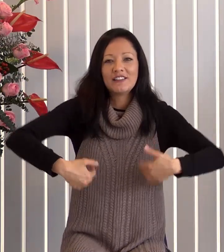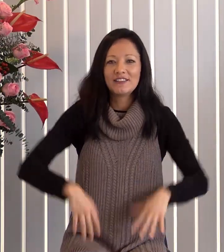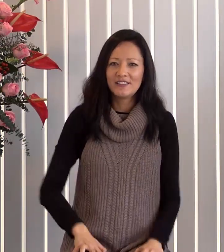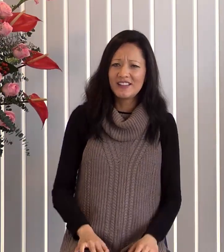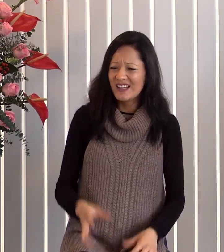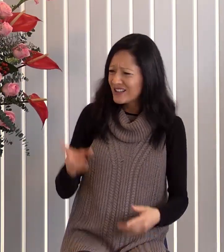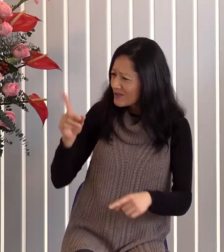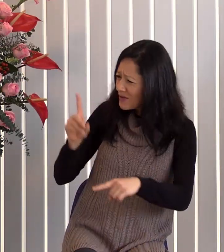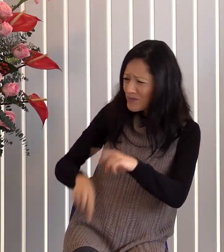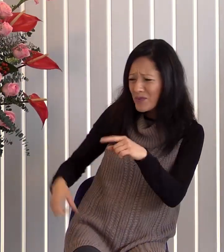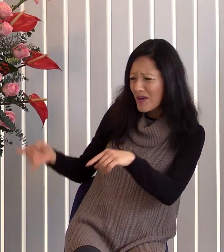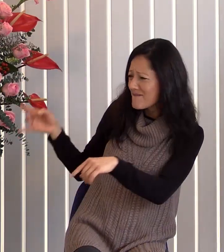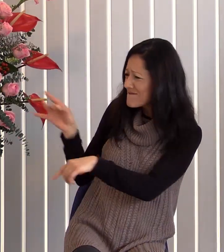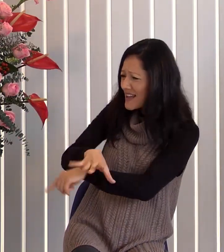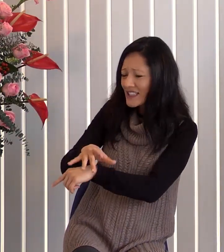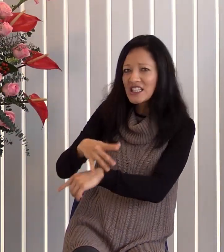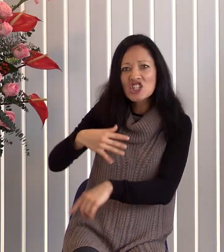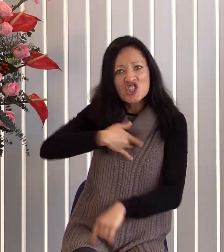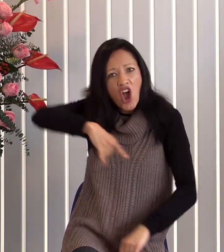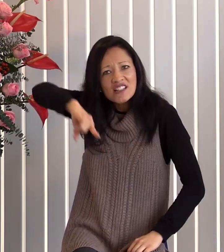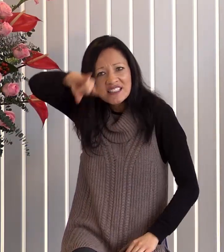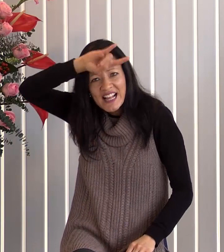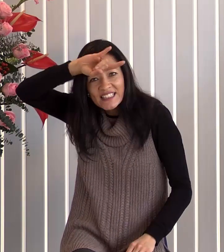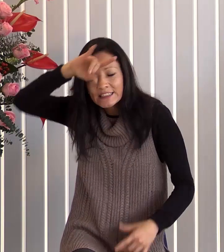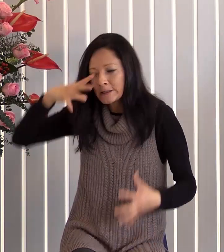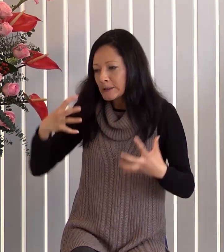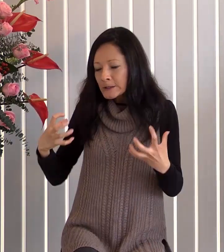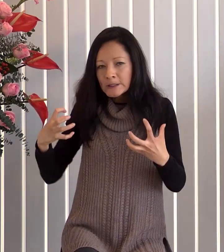No la pude derrotar. Yo, Satanás,